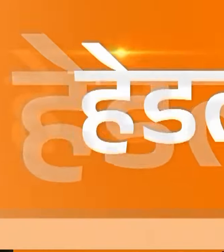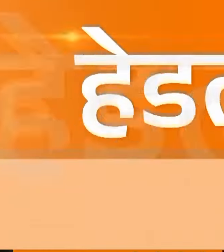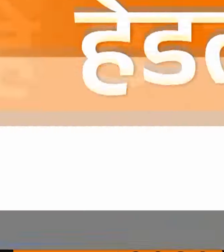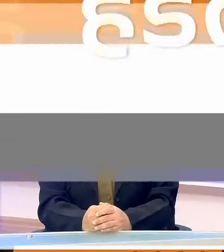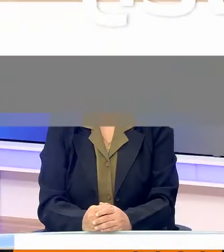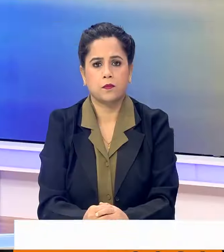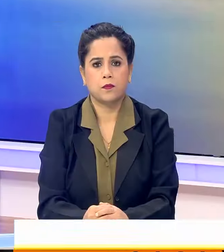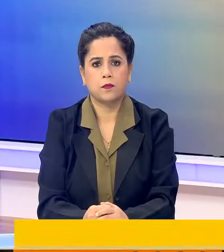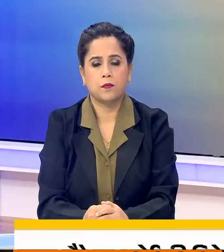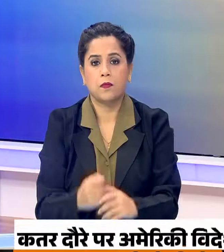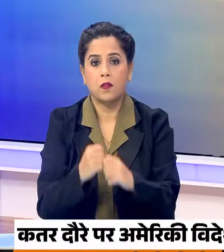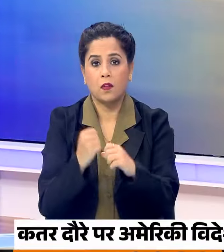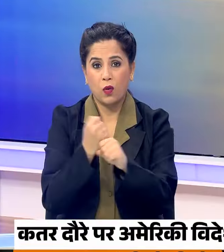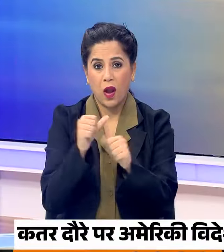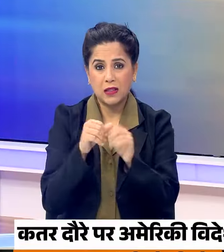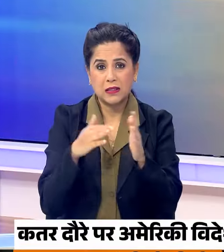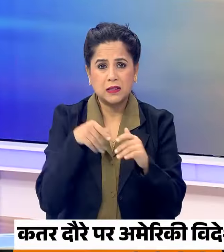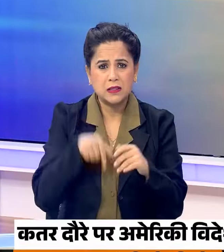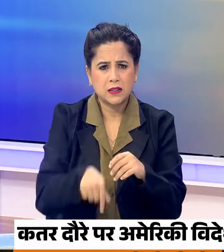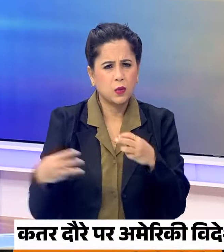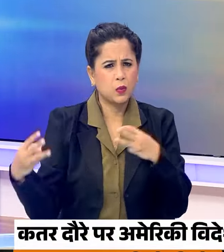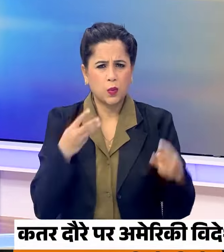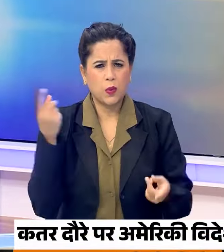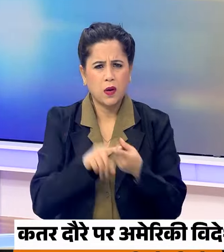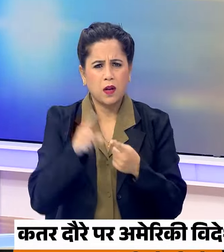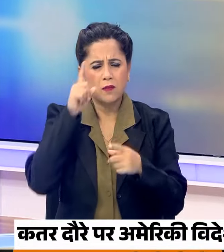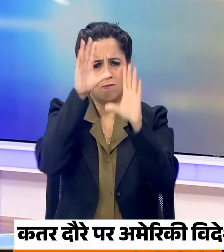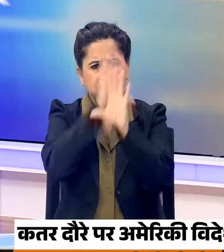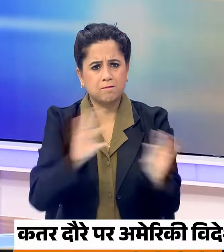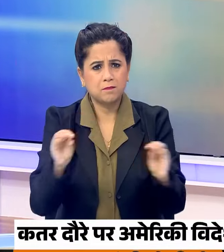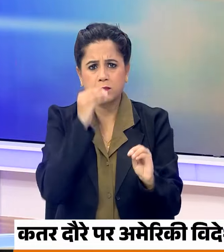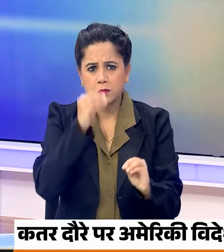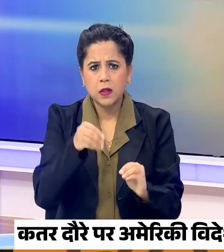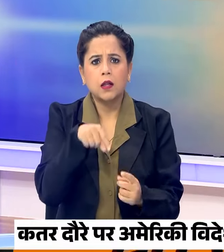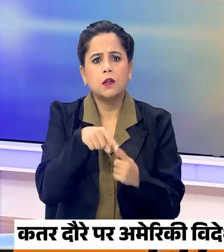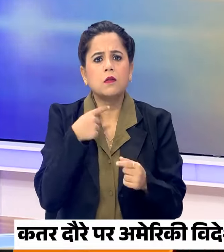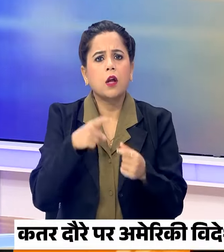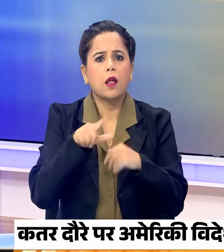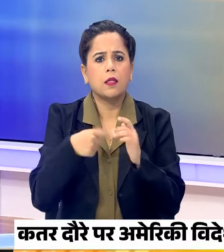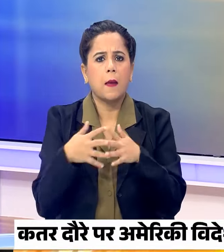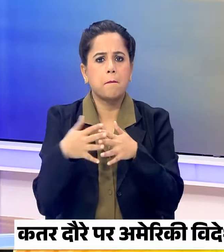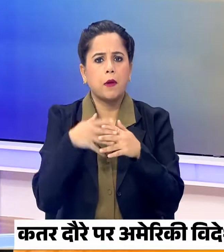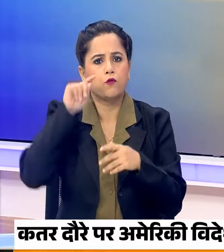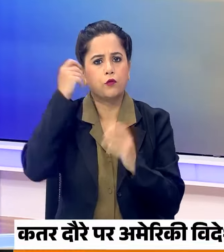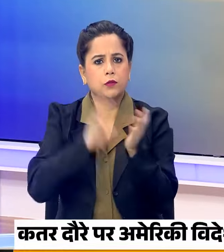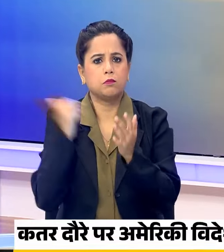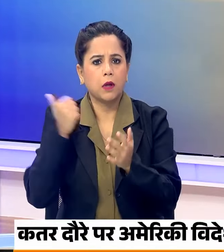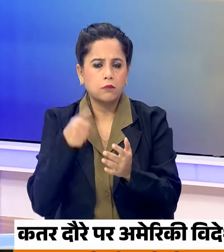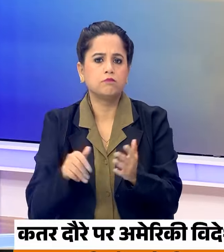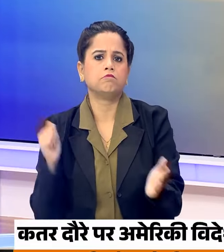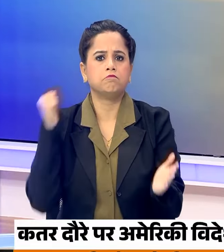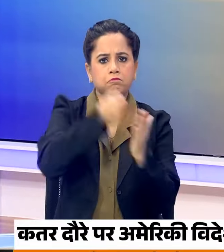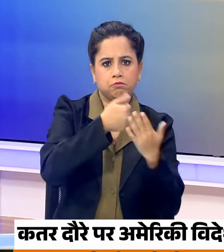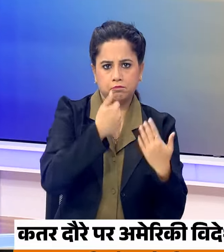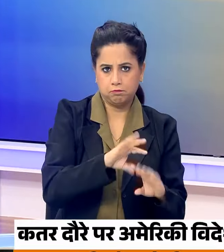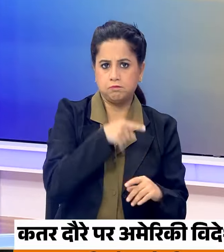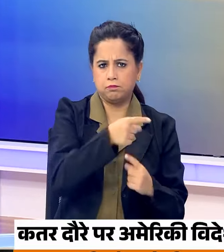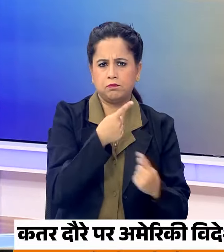दर्ज गजा संघर्ष विराम के लिए मध्यस्थता को लेकर कतर पहुंचे अमेरिकी विदेश मंत्री एंटोनी